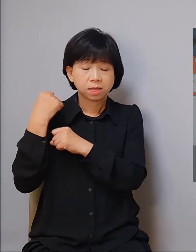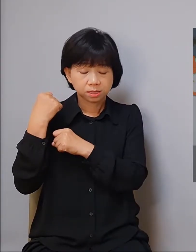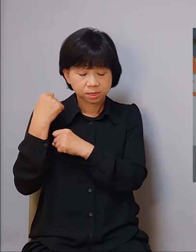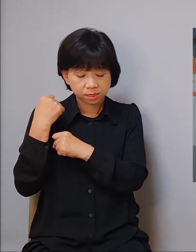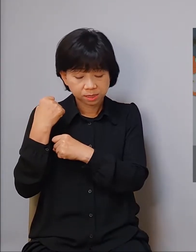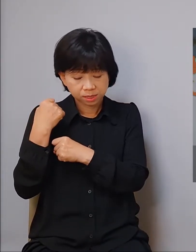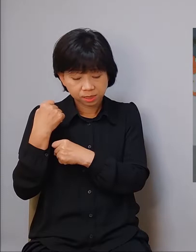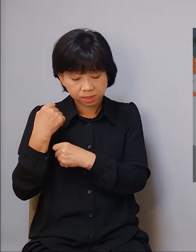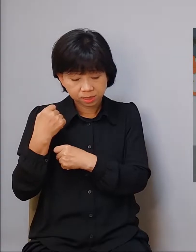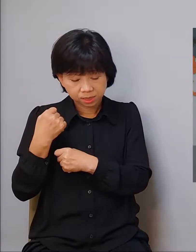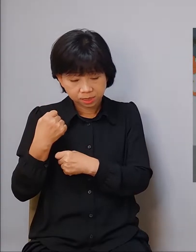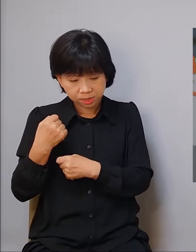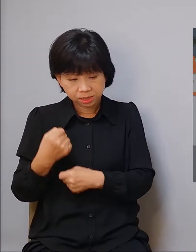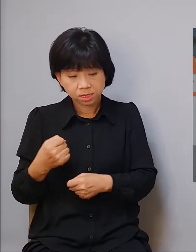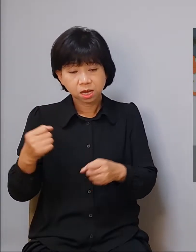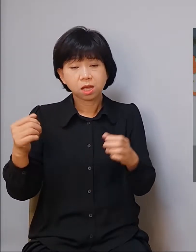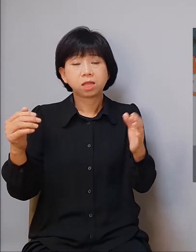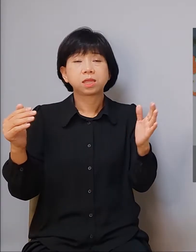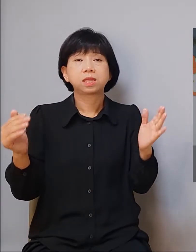위해